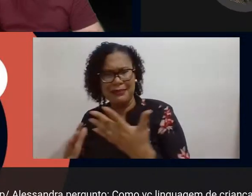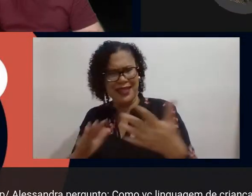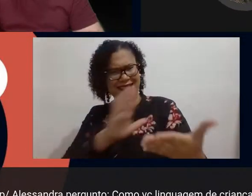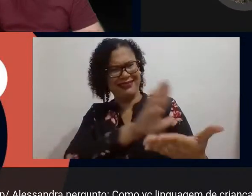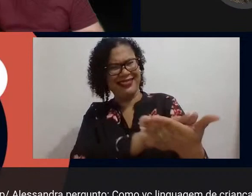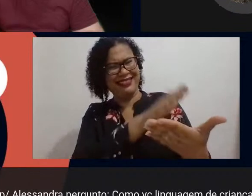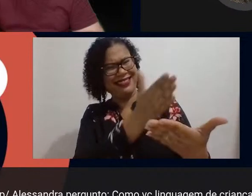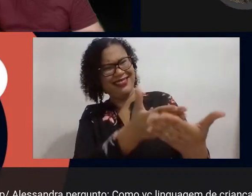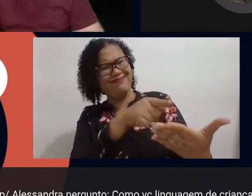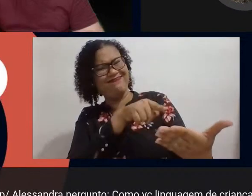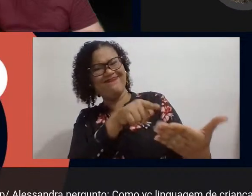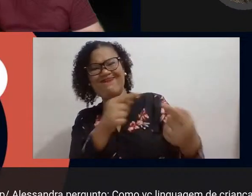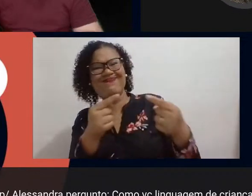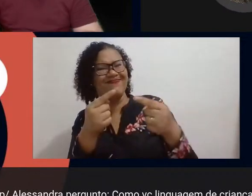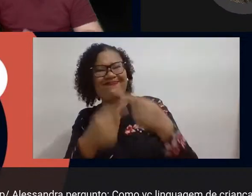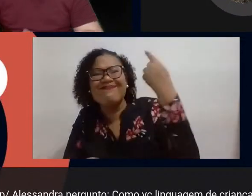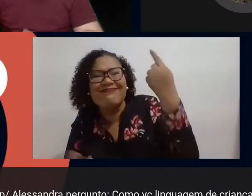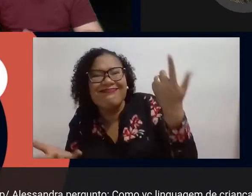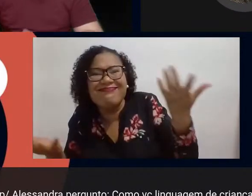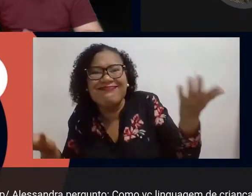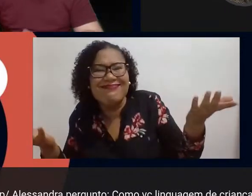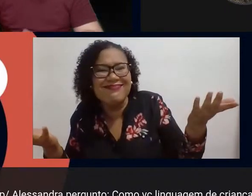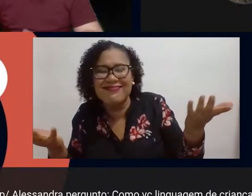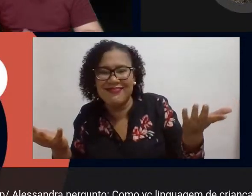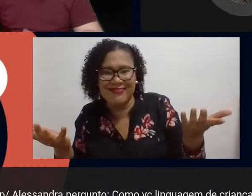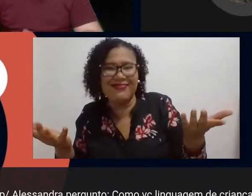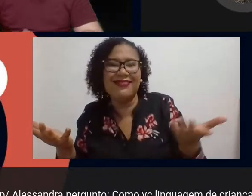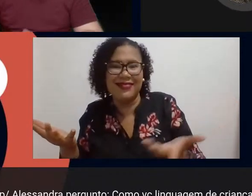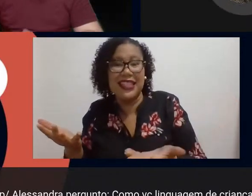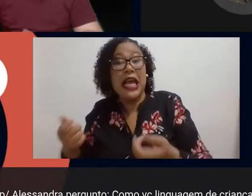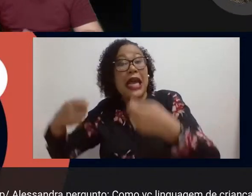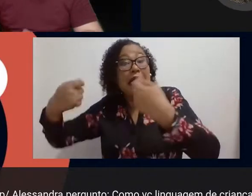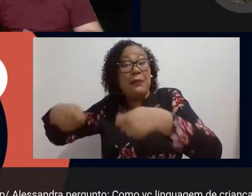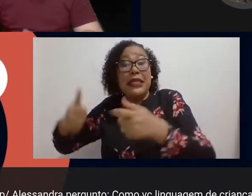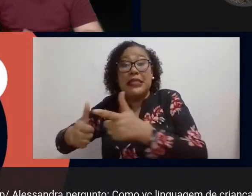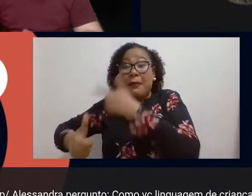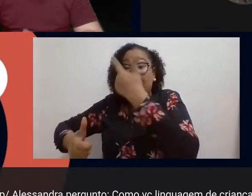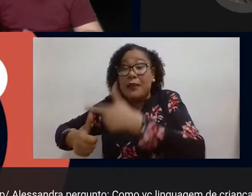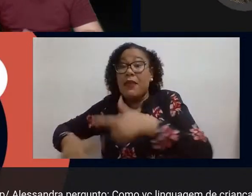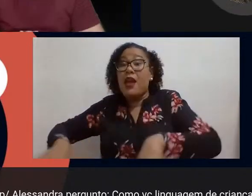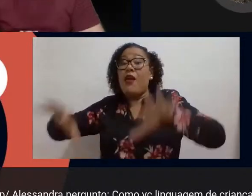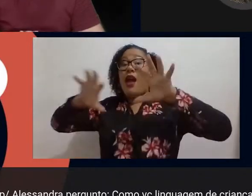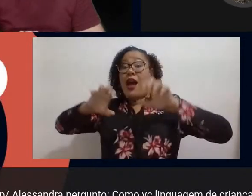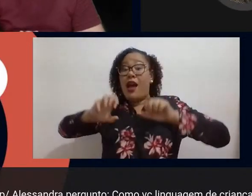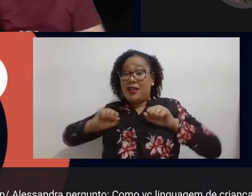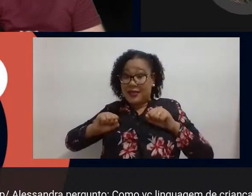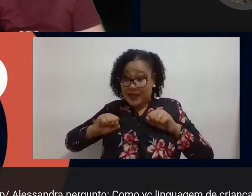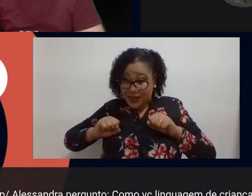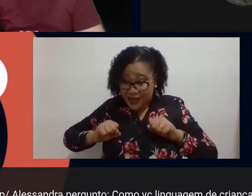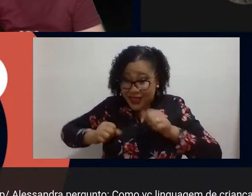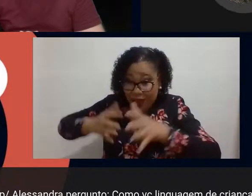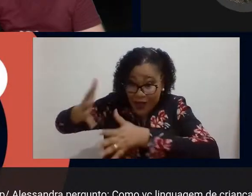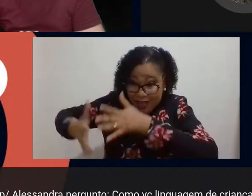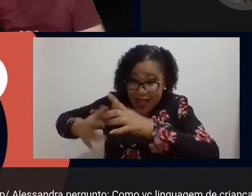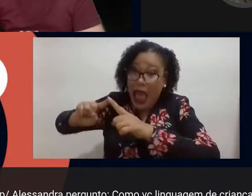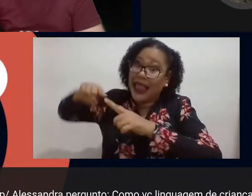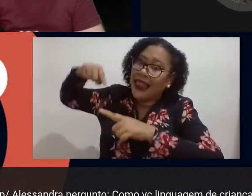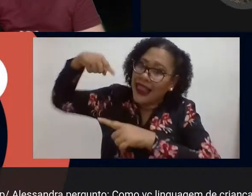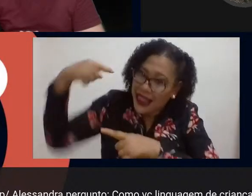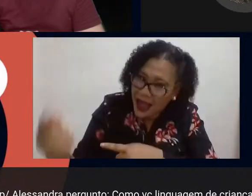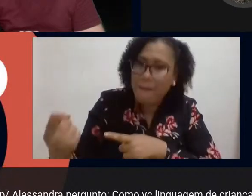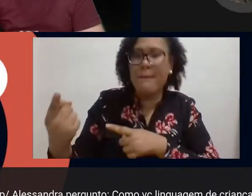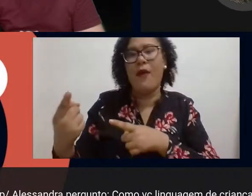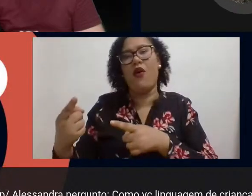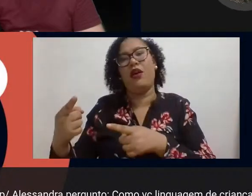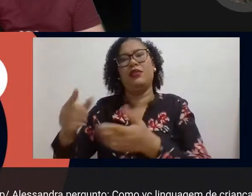deste intérprete para essa criança que não sabe Libras, ah, é uma realidade que não vai surtir efeito. Primeiro, essa